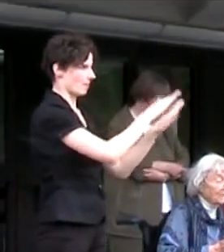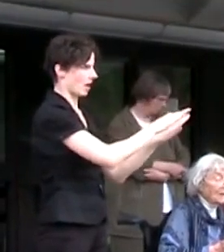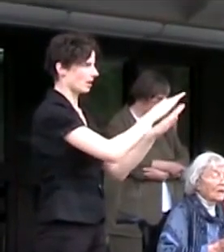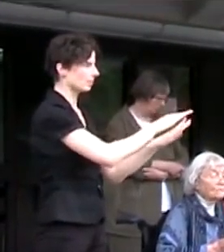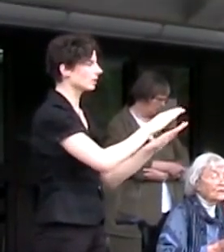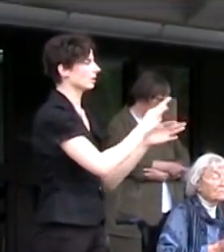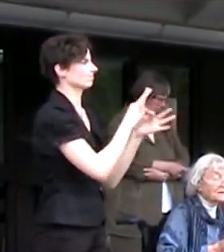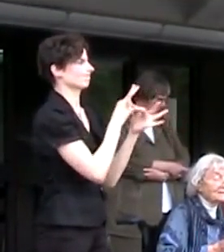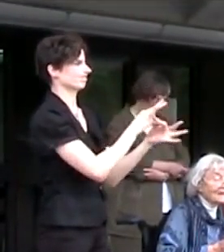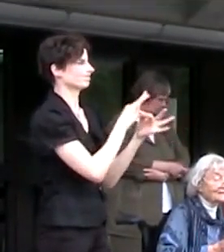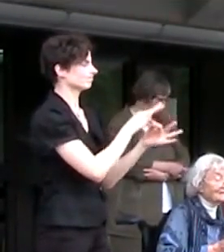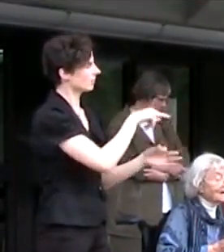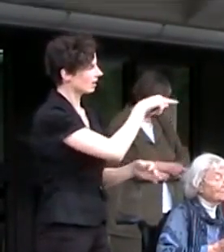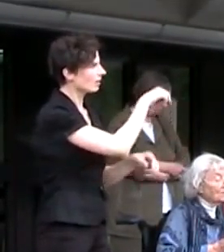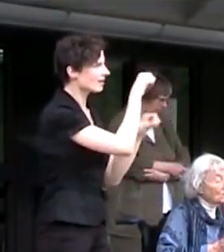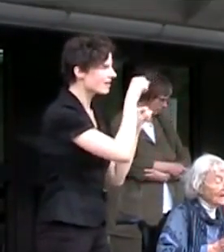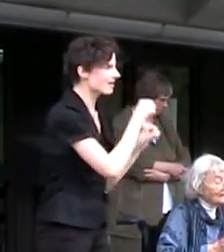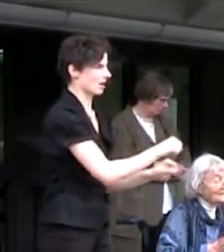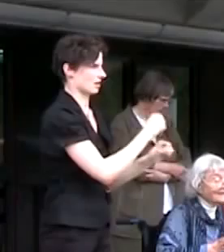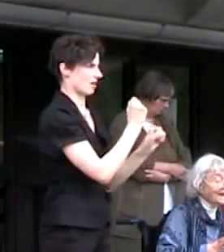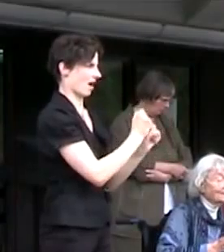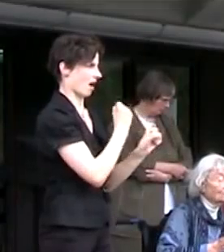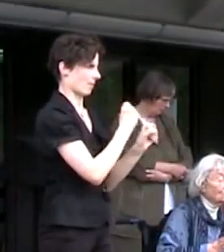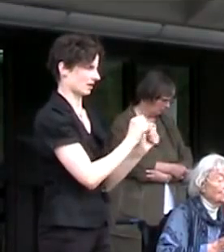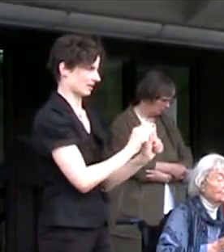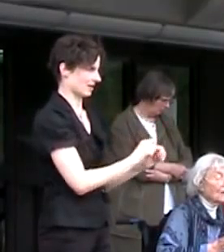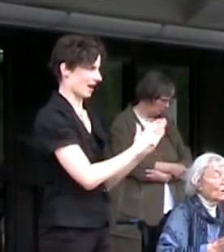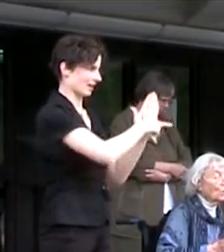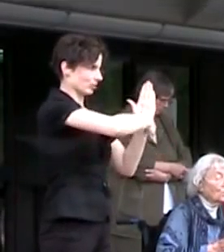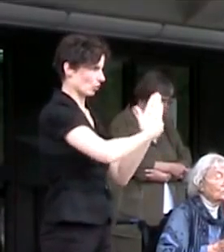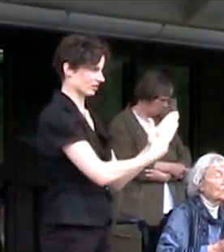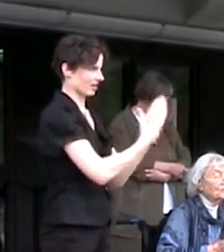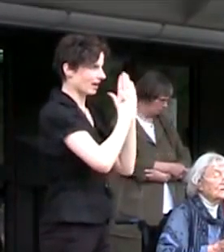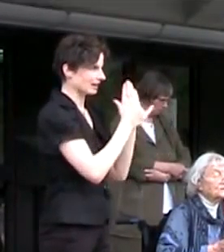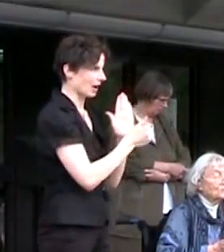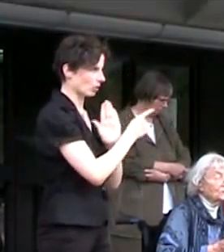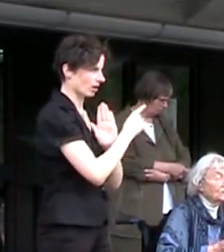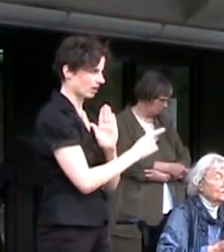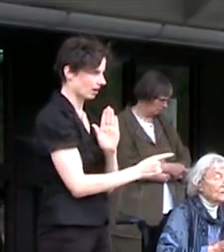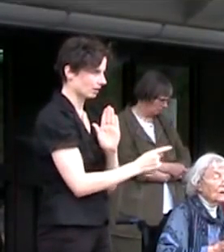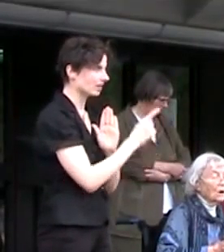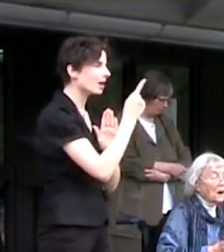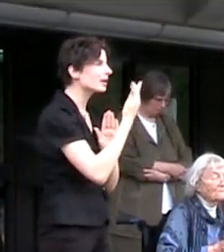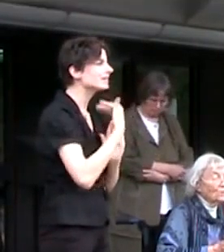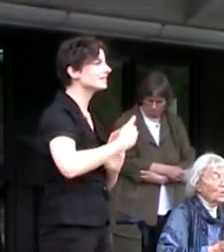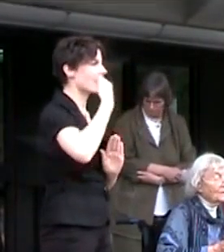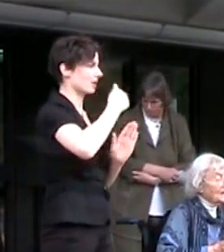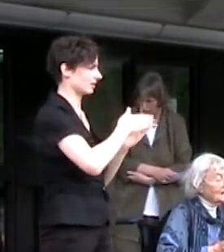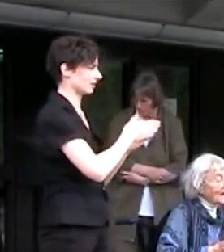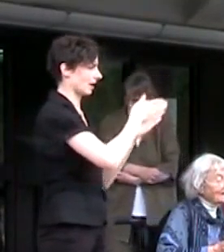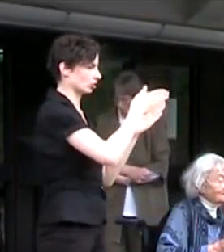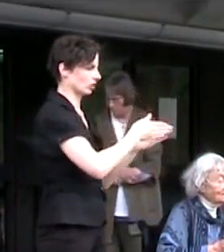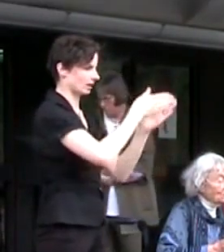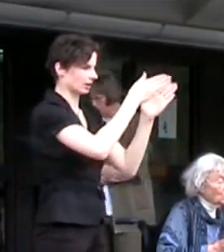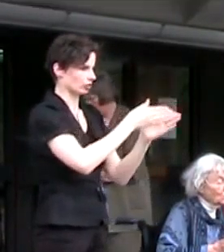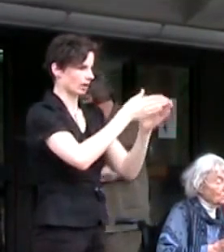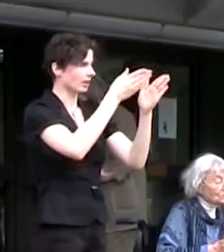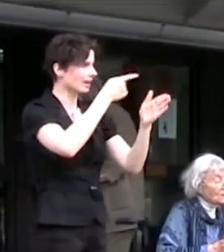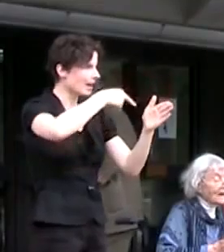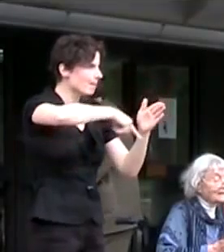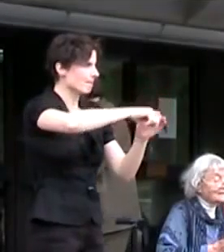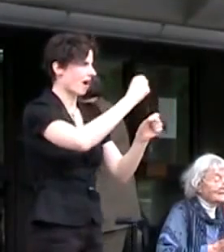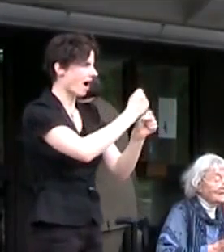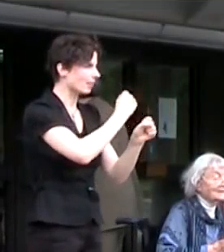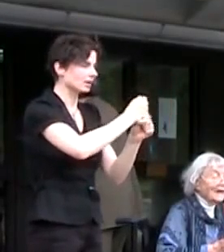Arbeitstherapie für ihre Patienten aber noch gar nicht eingeführt oder nur für die Gesünderen, obwohl der Leiter der